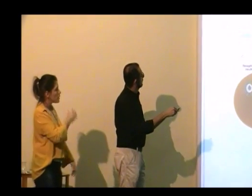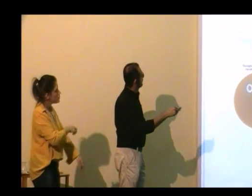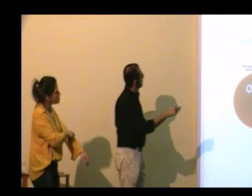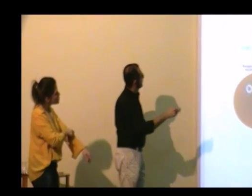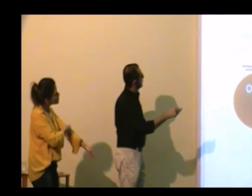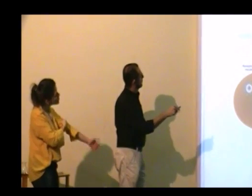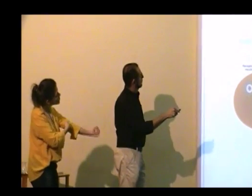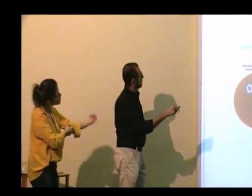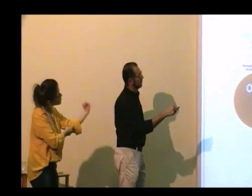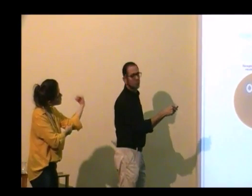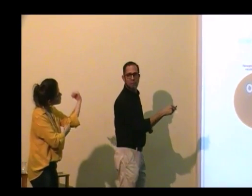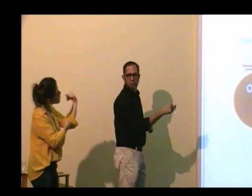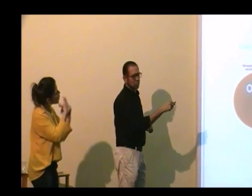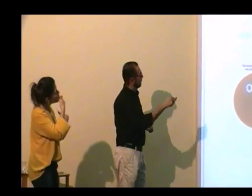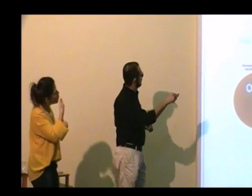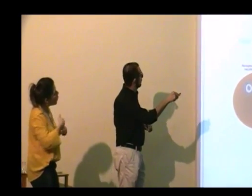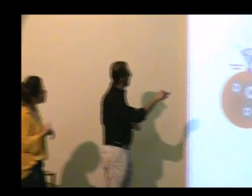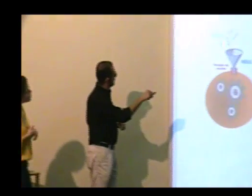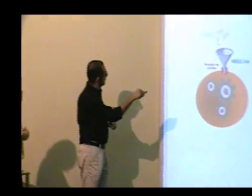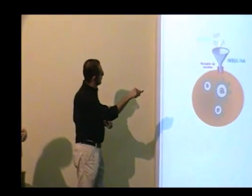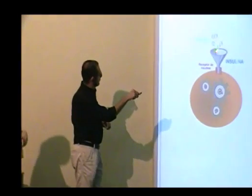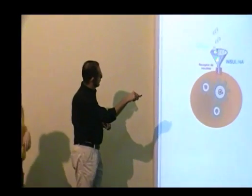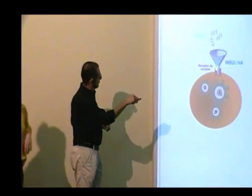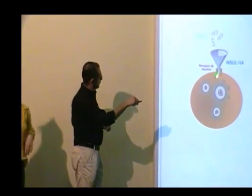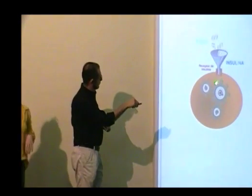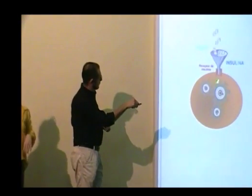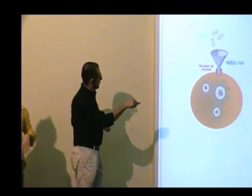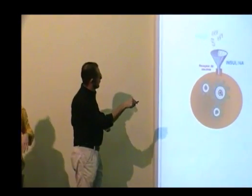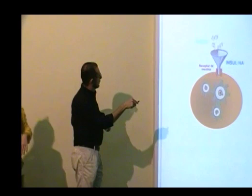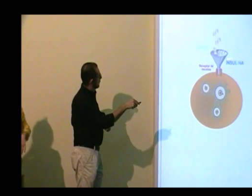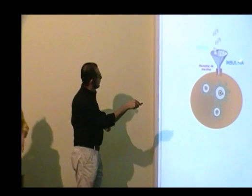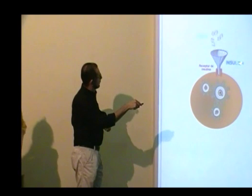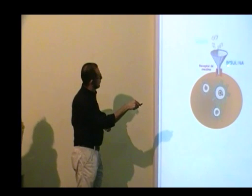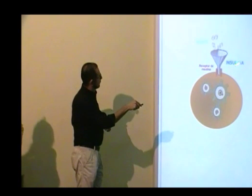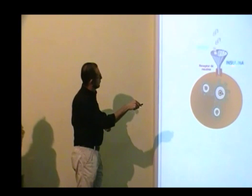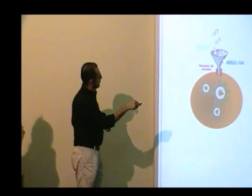Doutor Nilson, eu vou fazer uma interrupção para... Aqui é o açúcar, né?